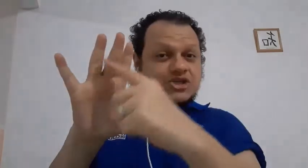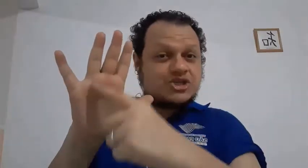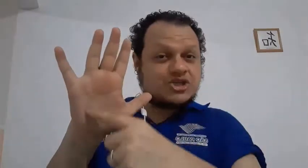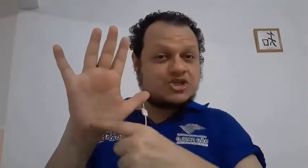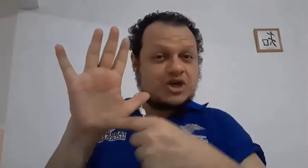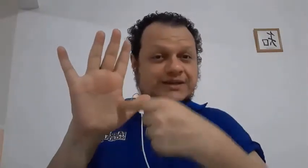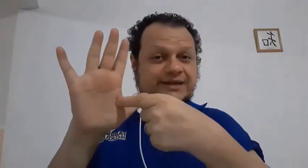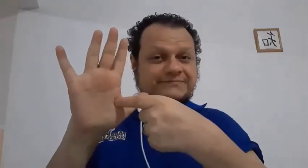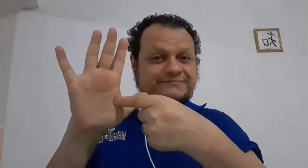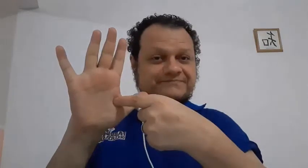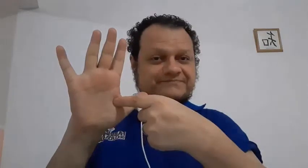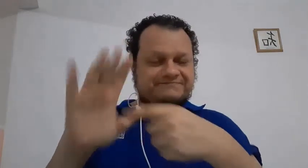J.